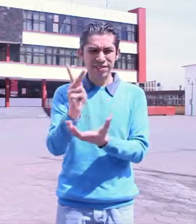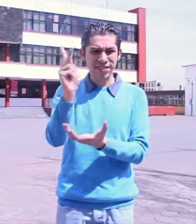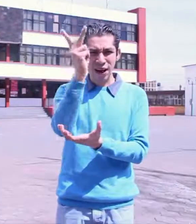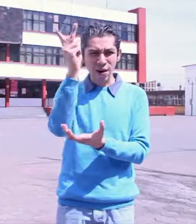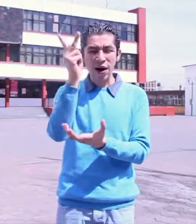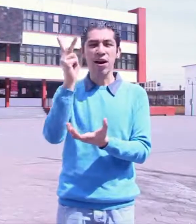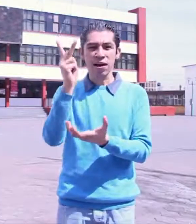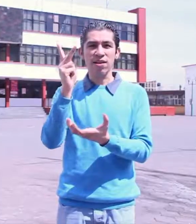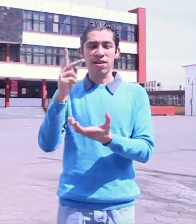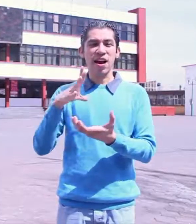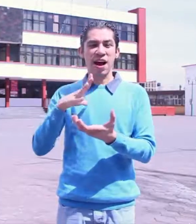Durante la